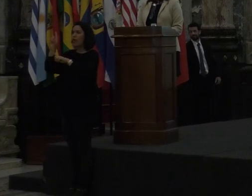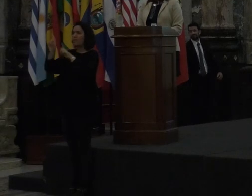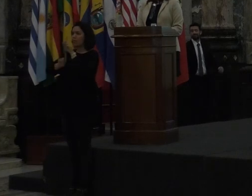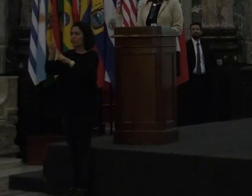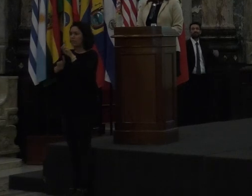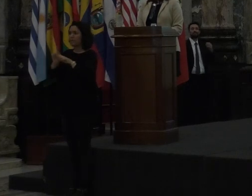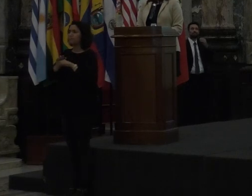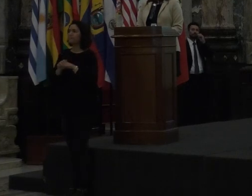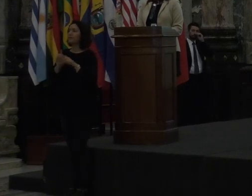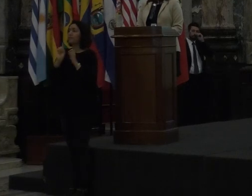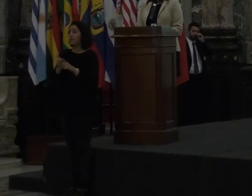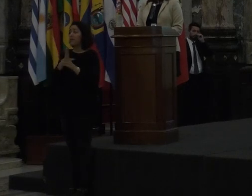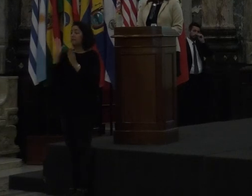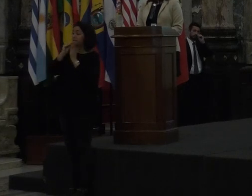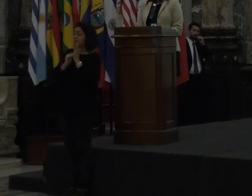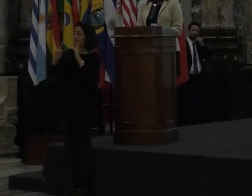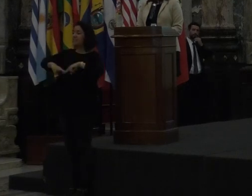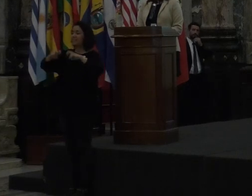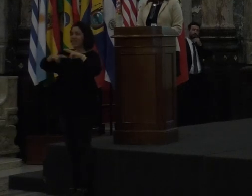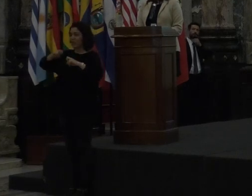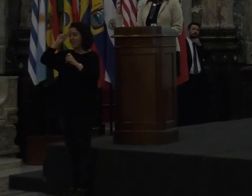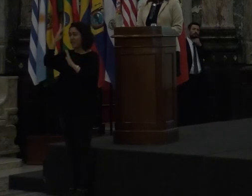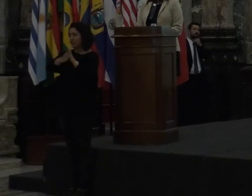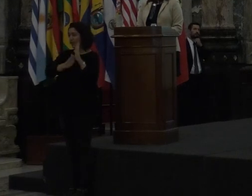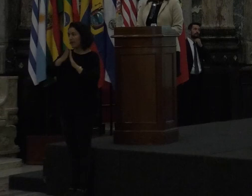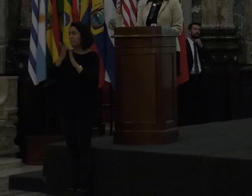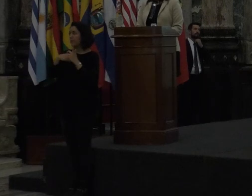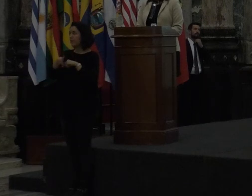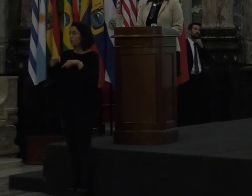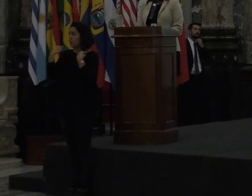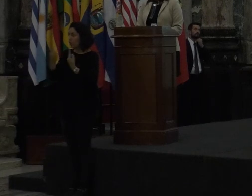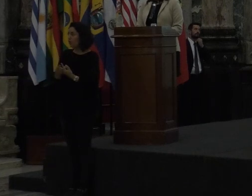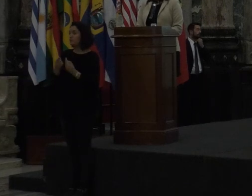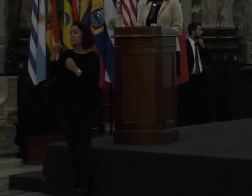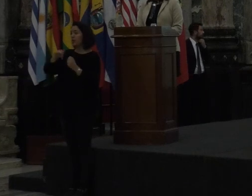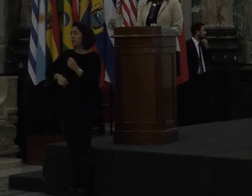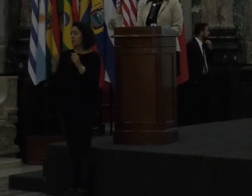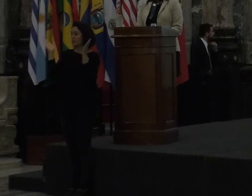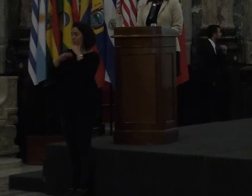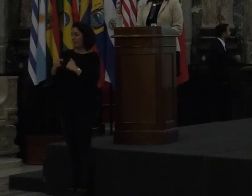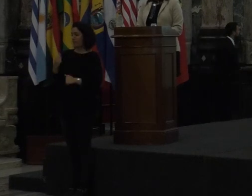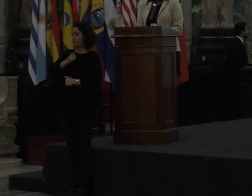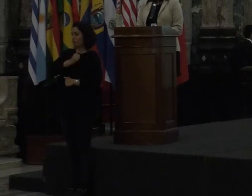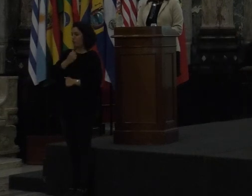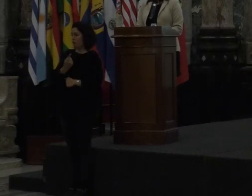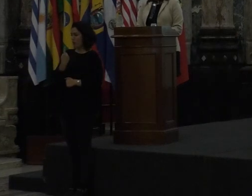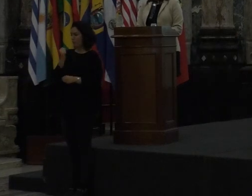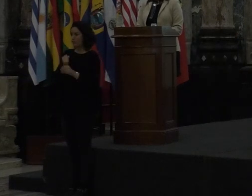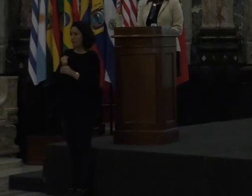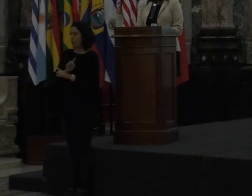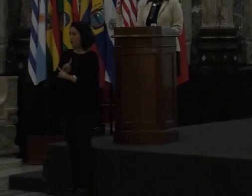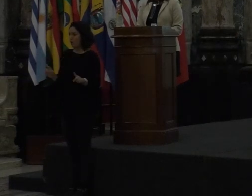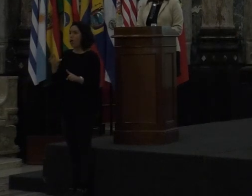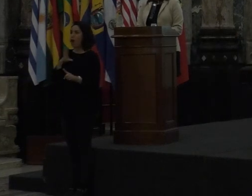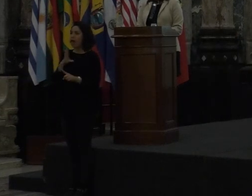incluidos en el Sistema Nacional de Investigadores. Pero todo esto ha sido posible no en soledad, sino con la permanente presentación